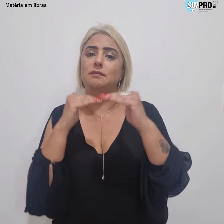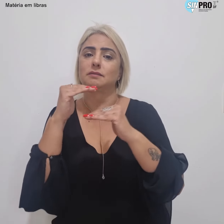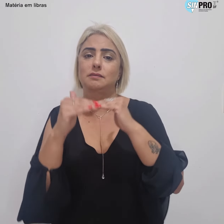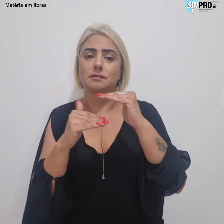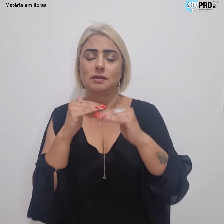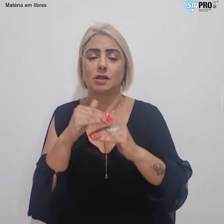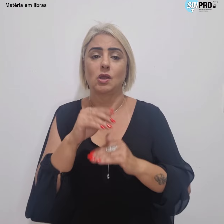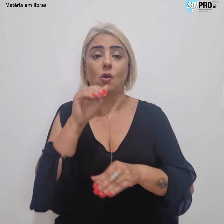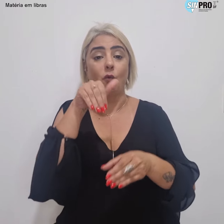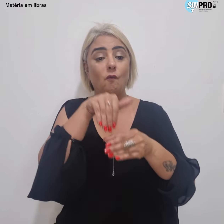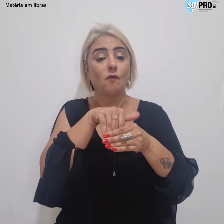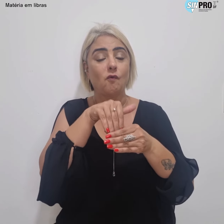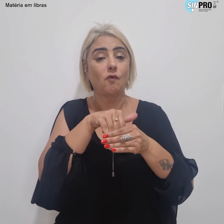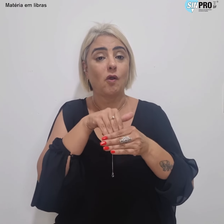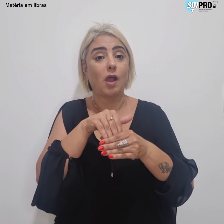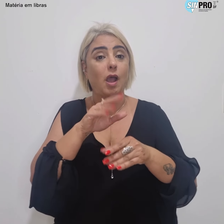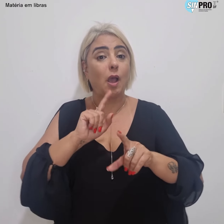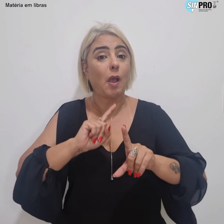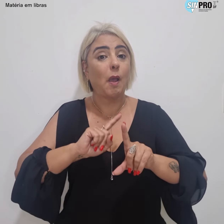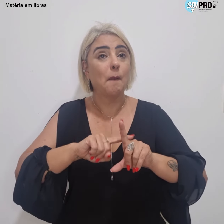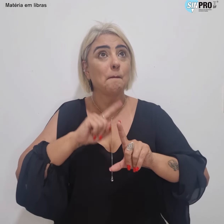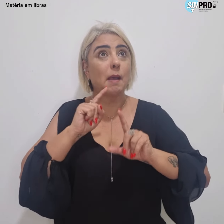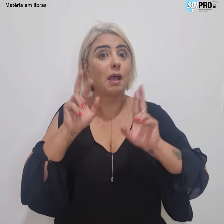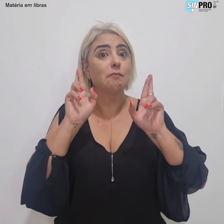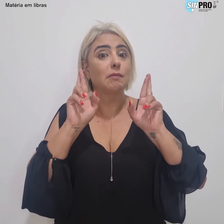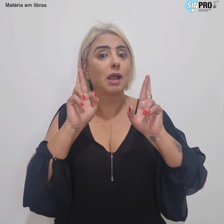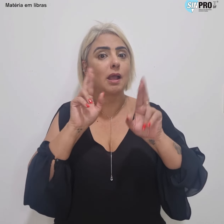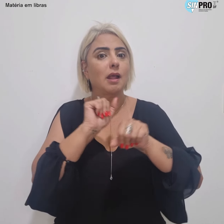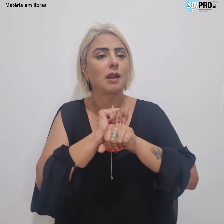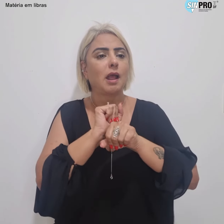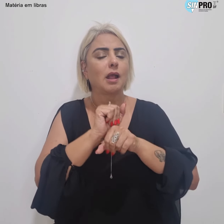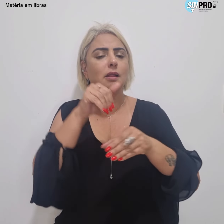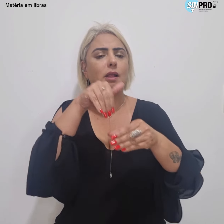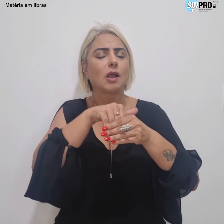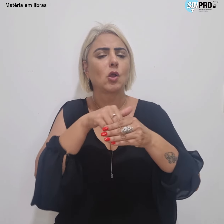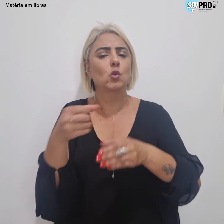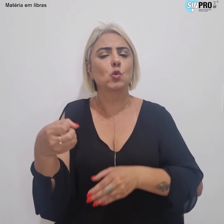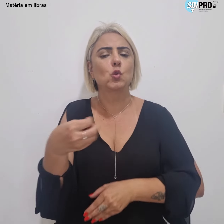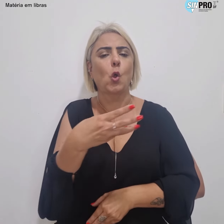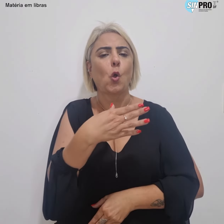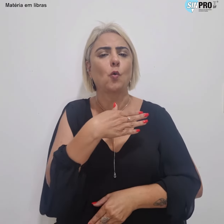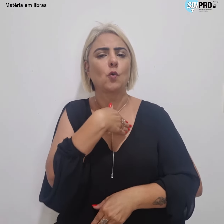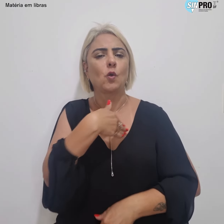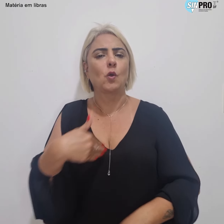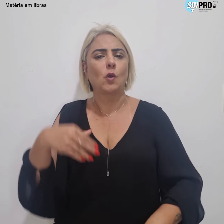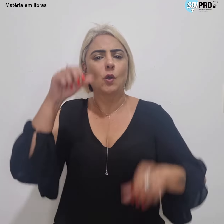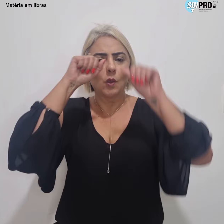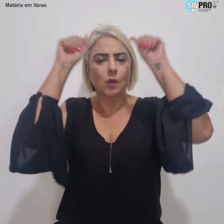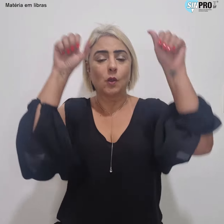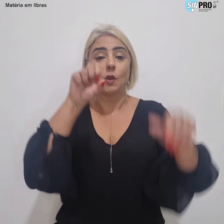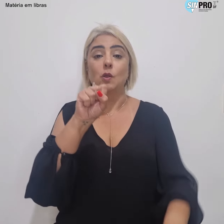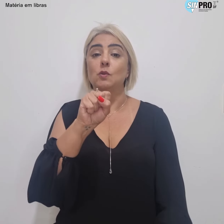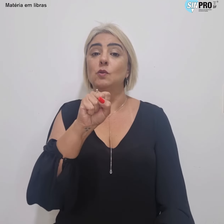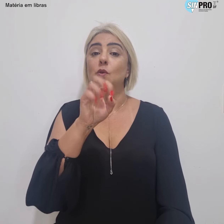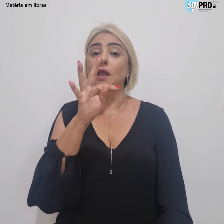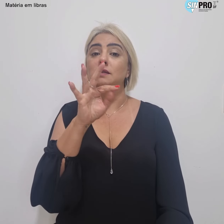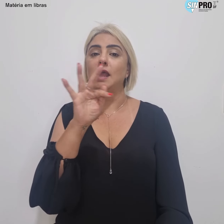dos votos mais esperados é o do ministro mais novo da casa, Cristiano Zanin, nomeado